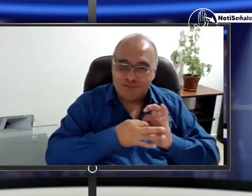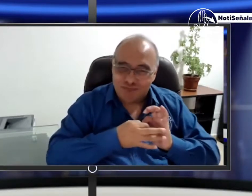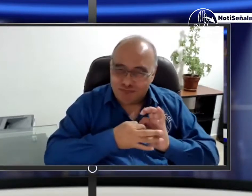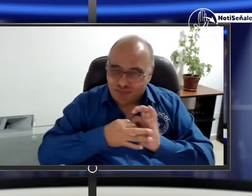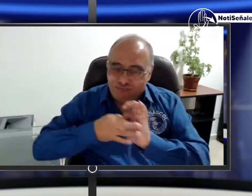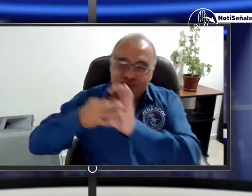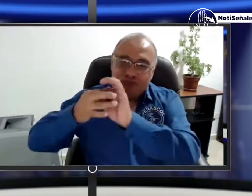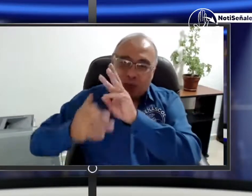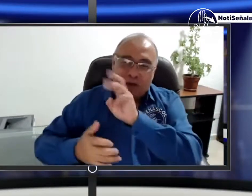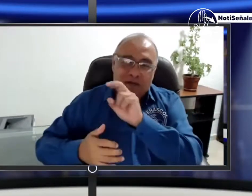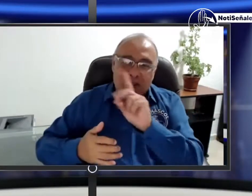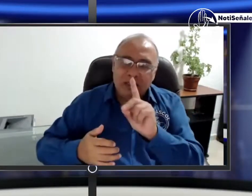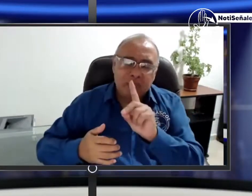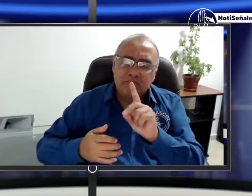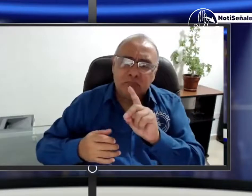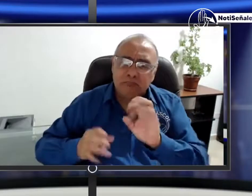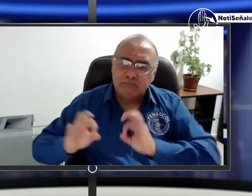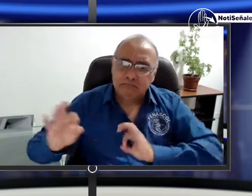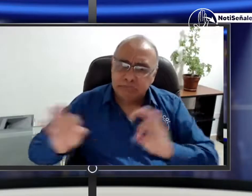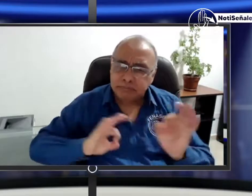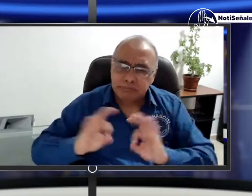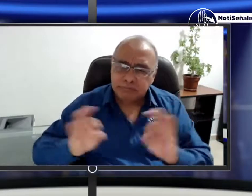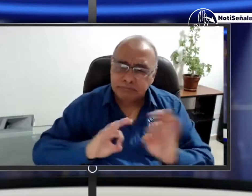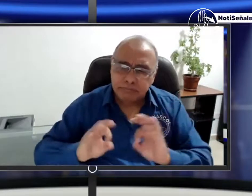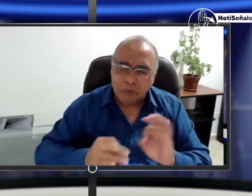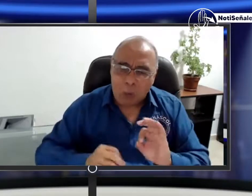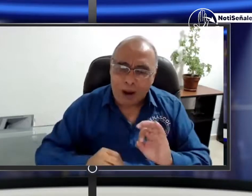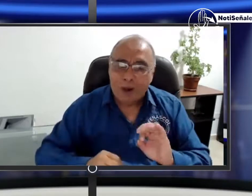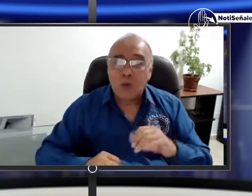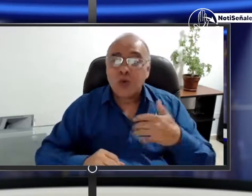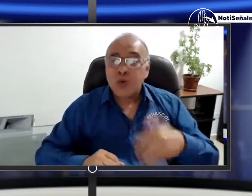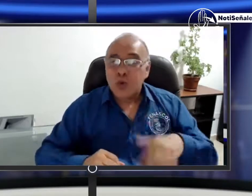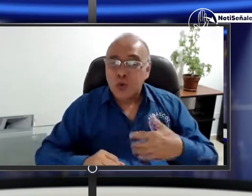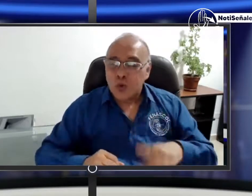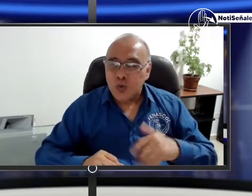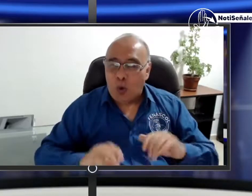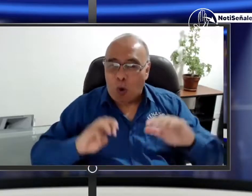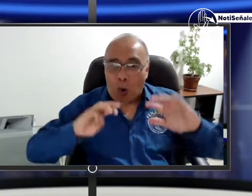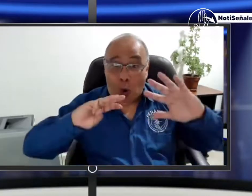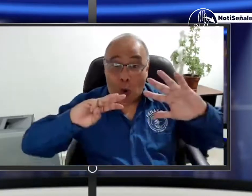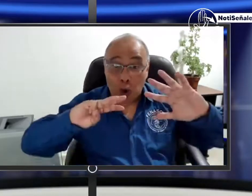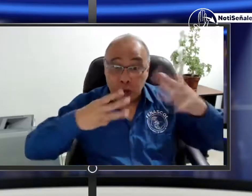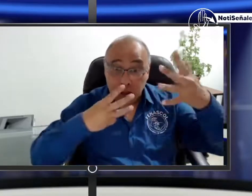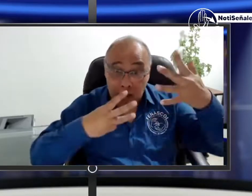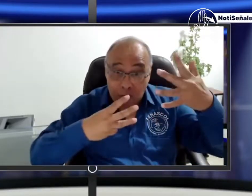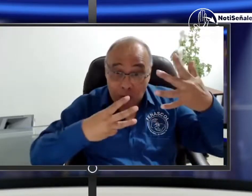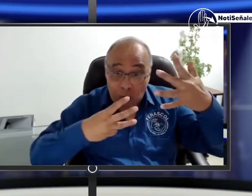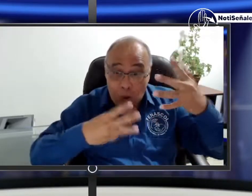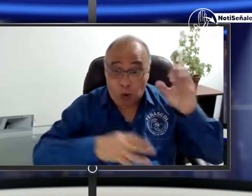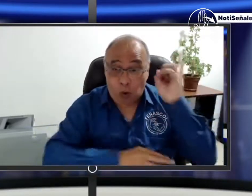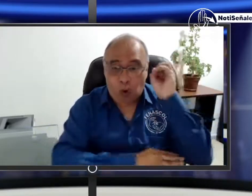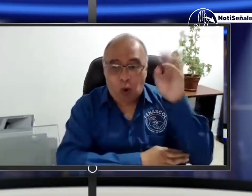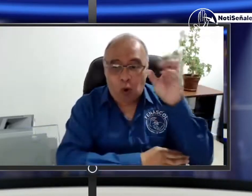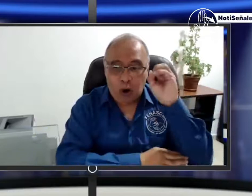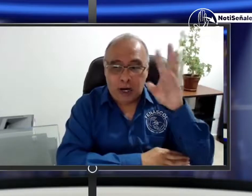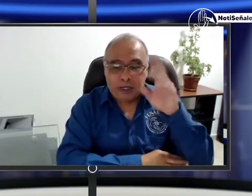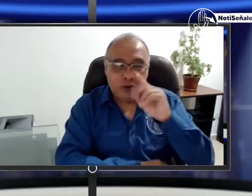en alcohol pensando en lo que ha planeado de w